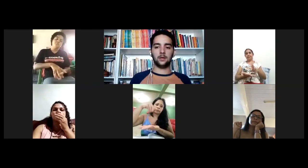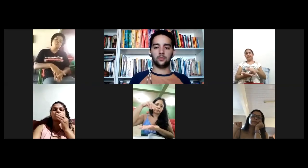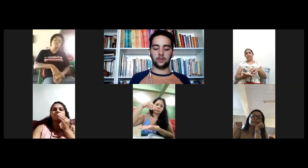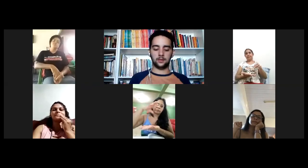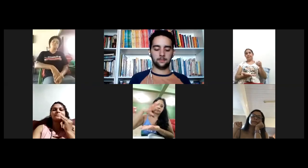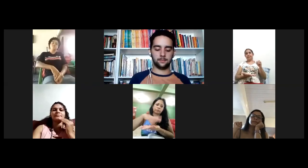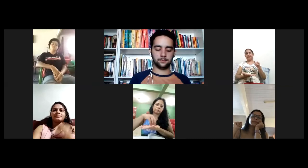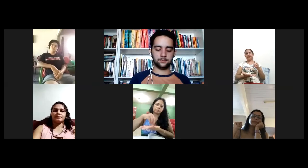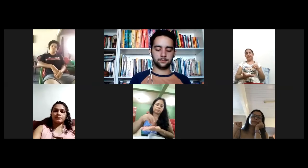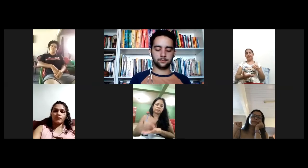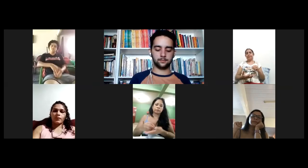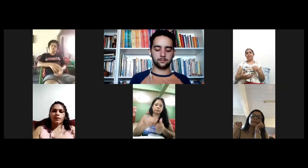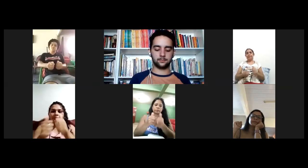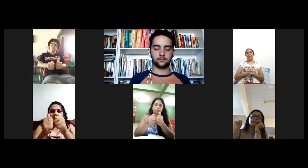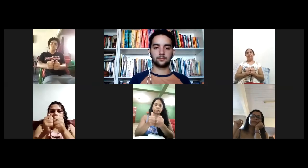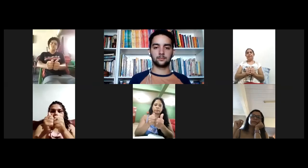Amendoim.